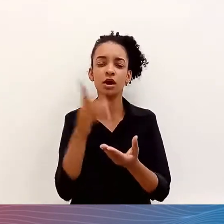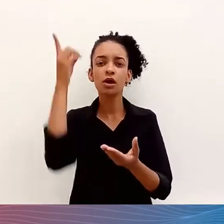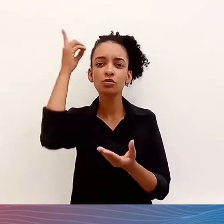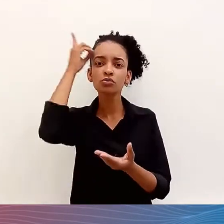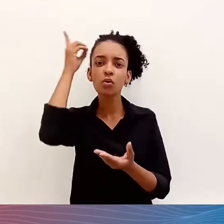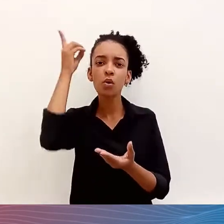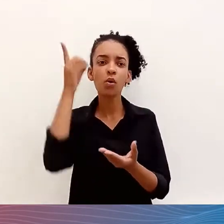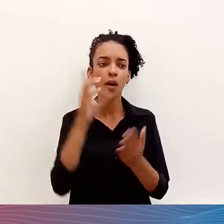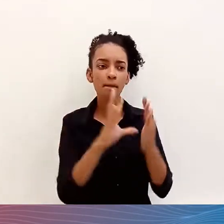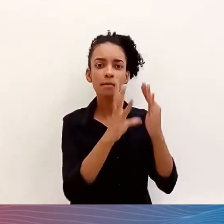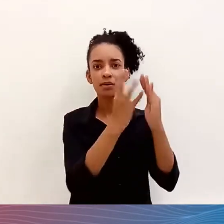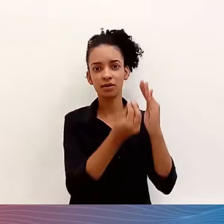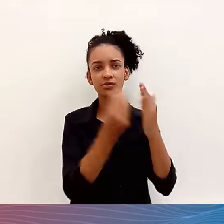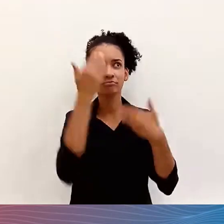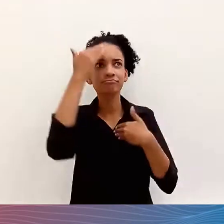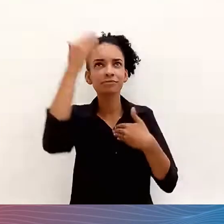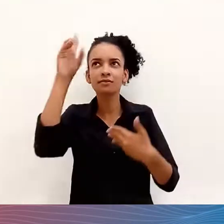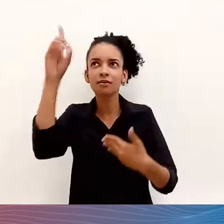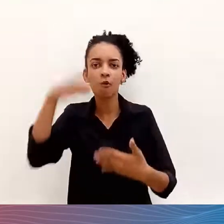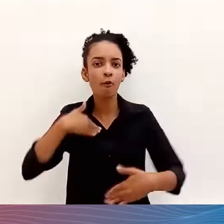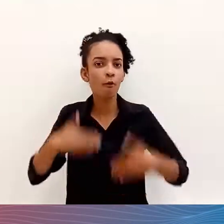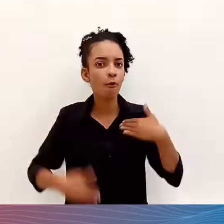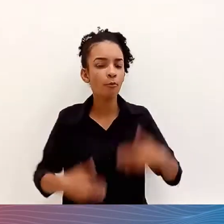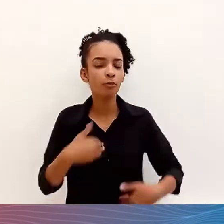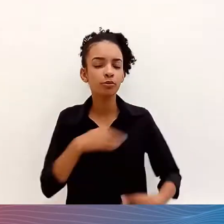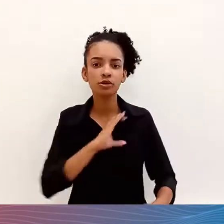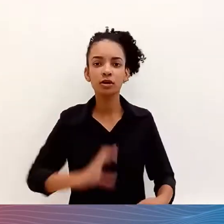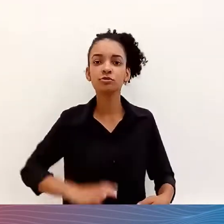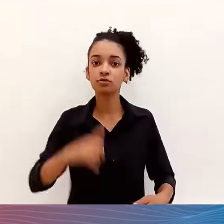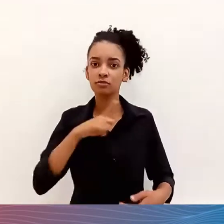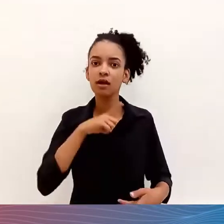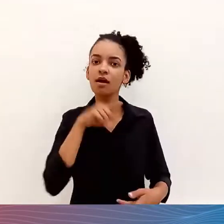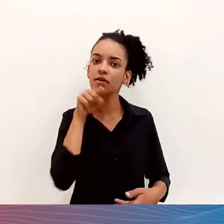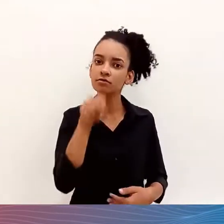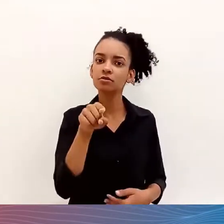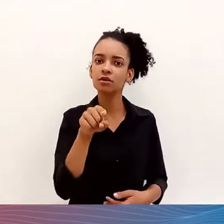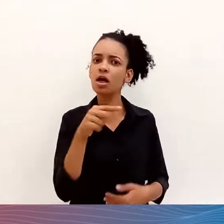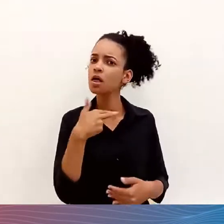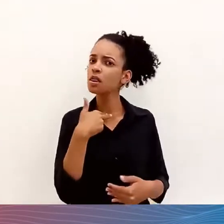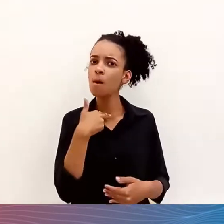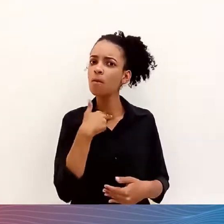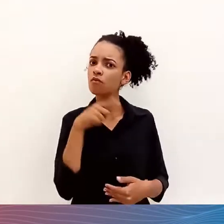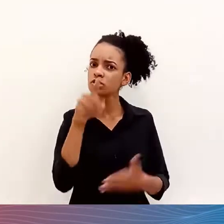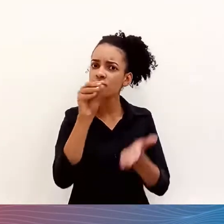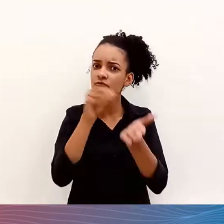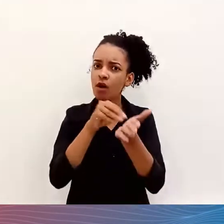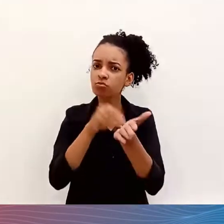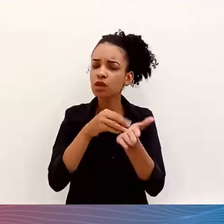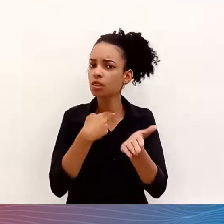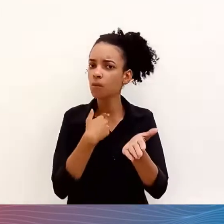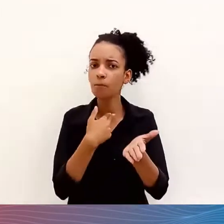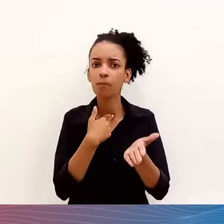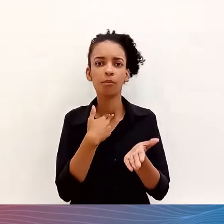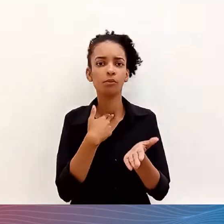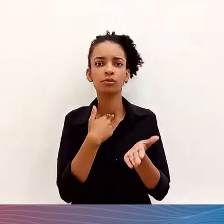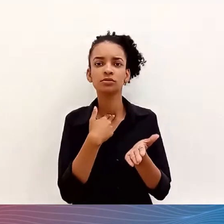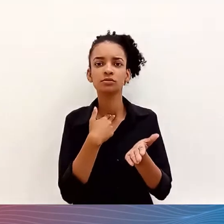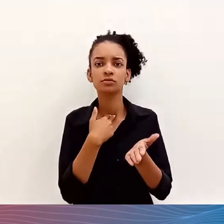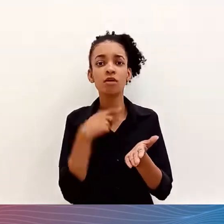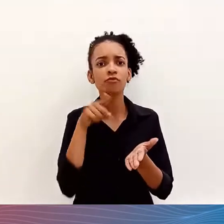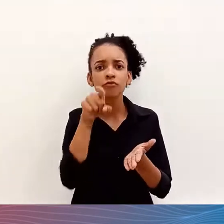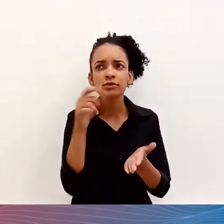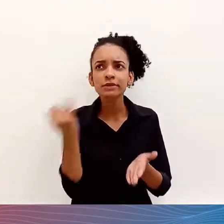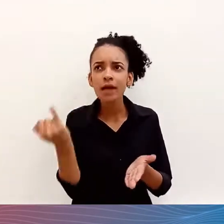Não pode faltar você. Você é importante, você é um membro importante do corpo de